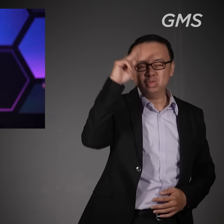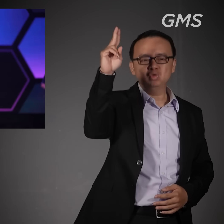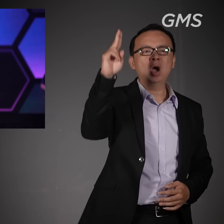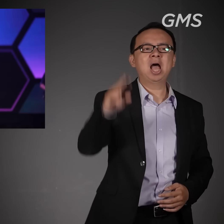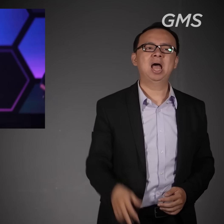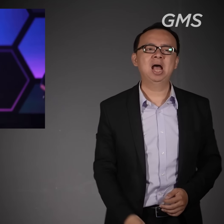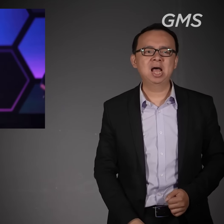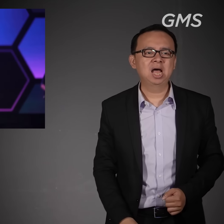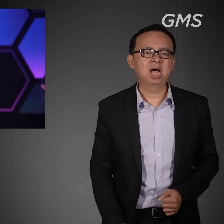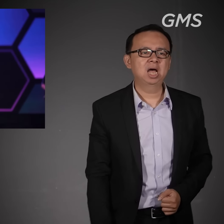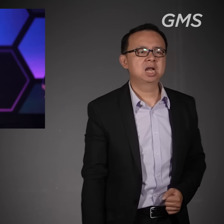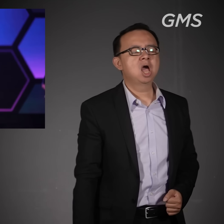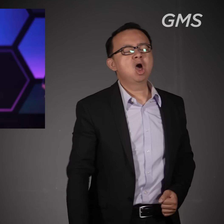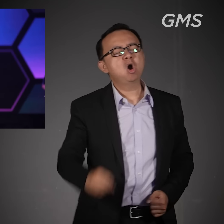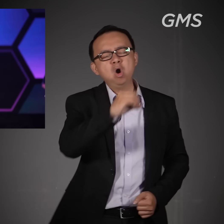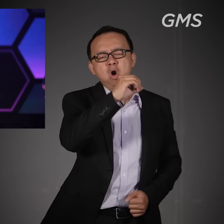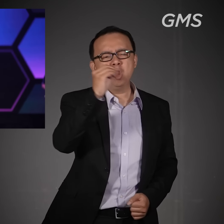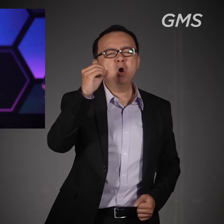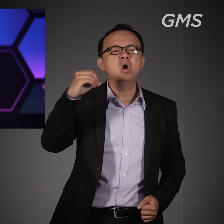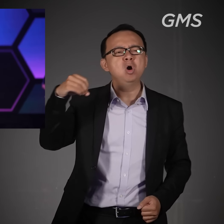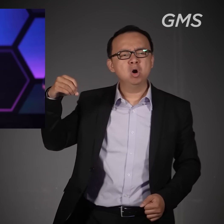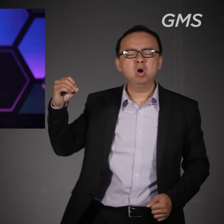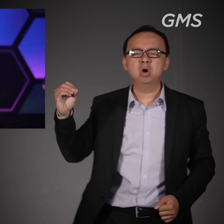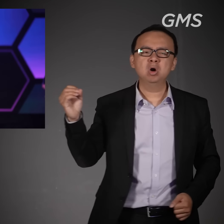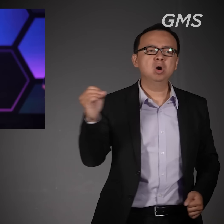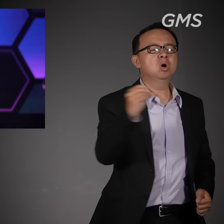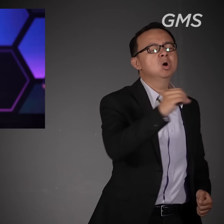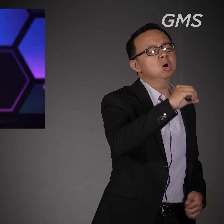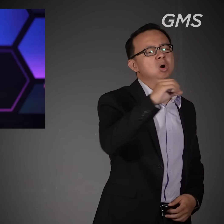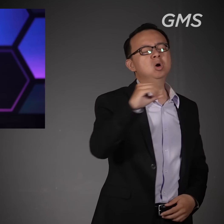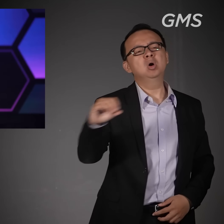berikan. Orang makamaya sonana ya